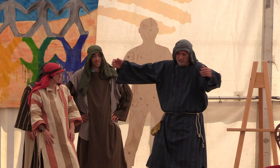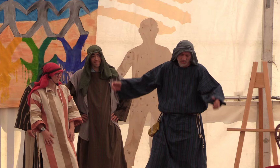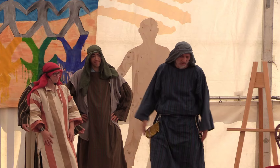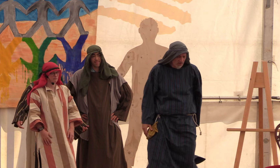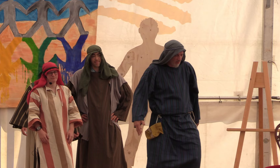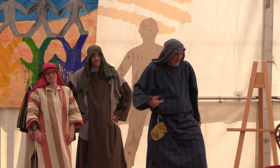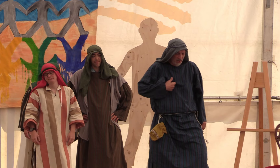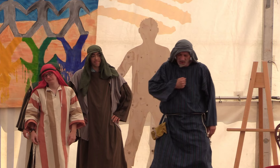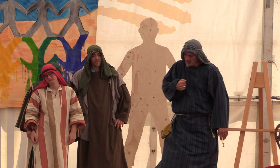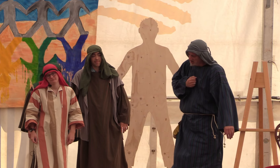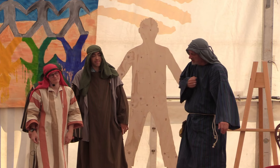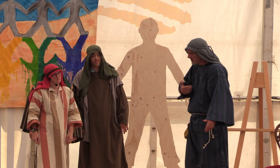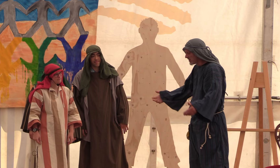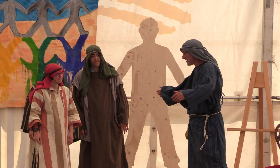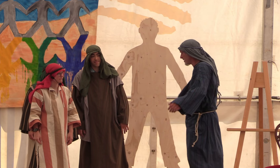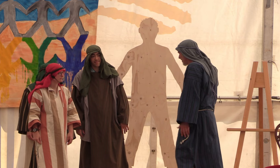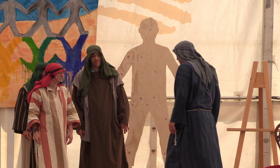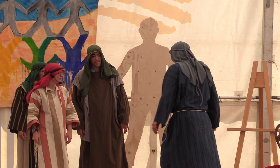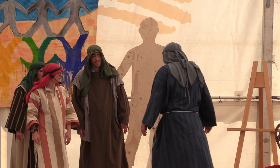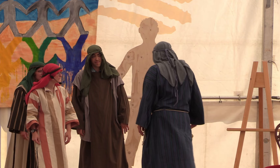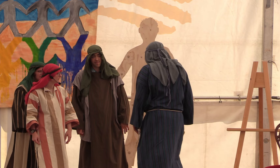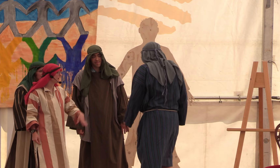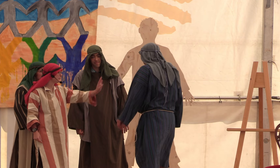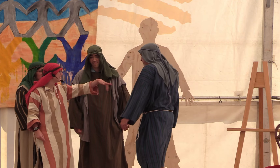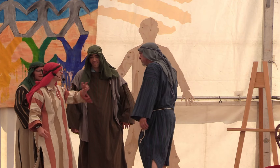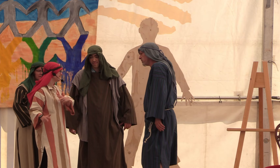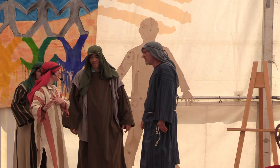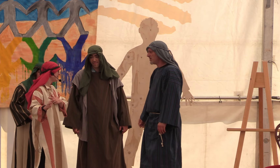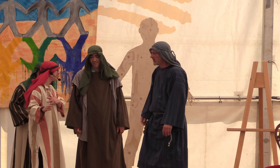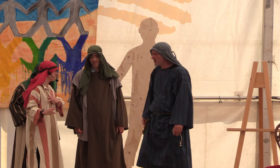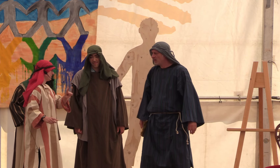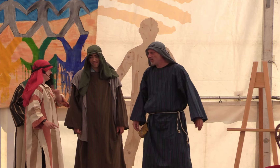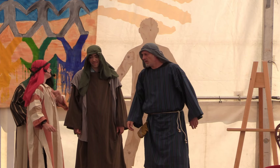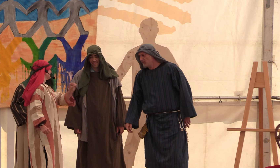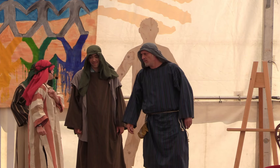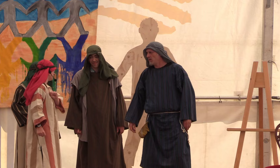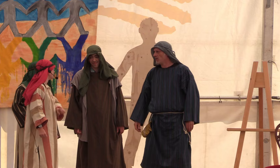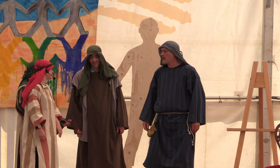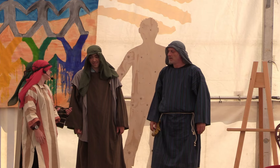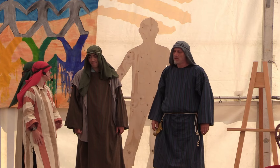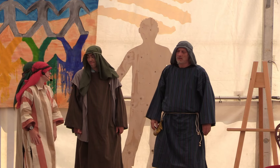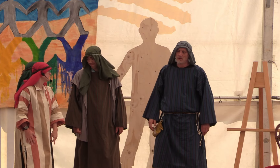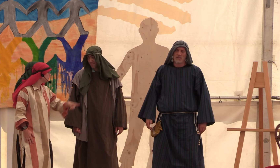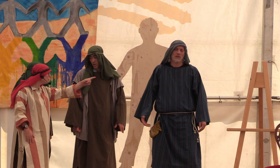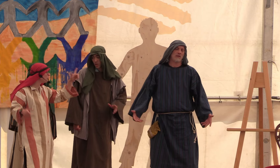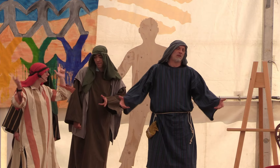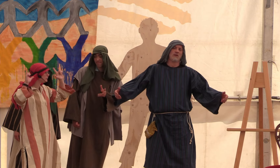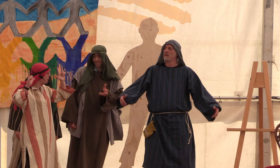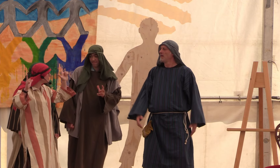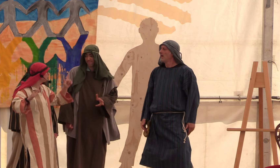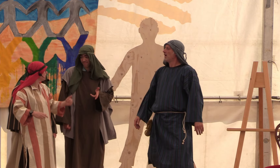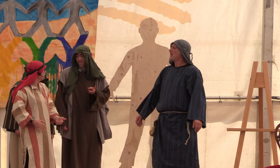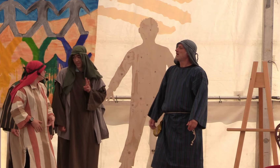Ich bin ja, dumm. Und ich habe Angst. Ja, aber ey, ganz ehrlich, selber schuld, ne? Du